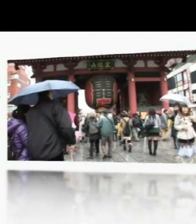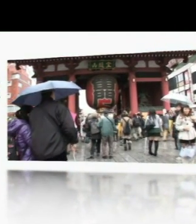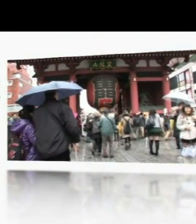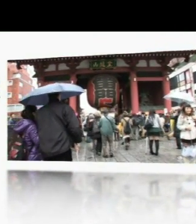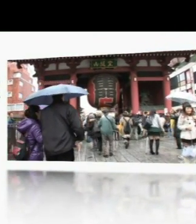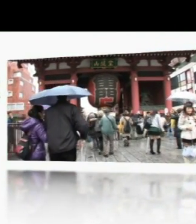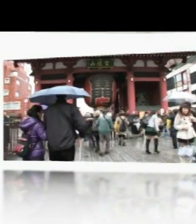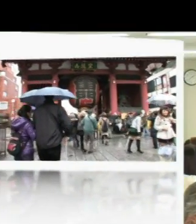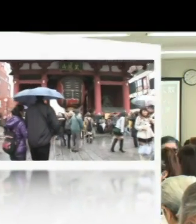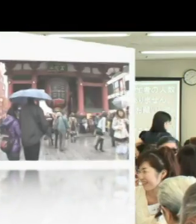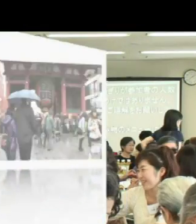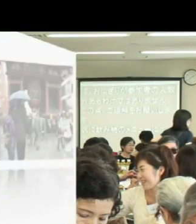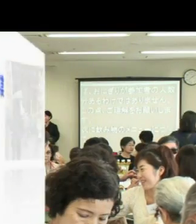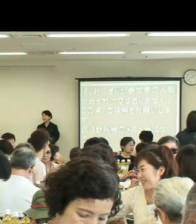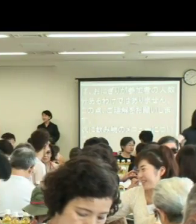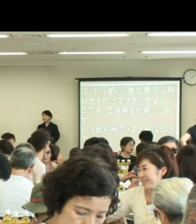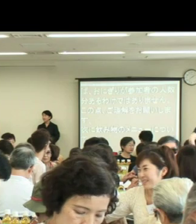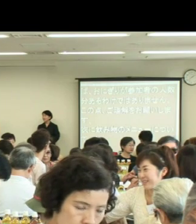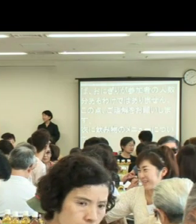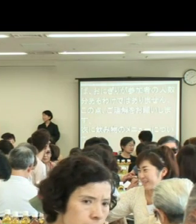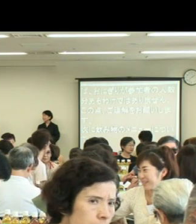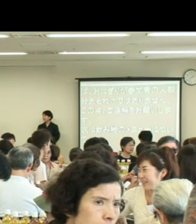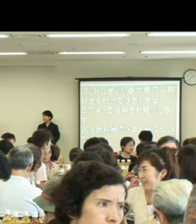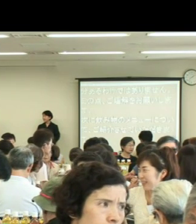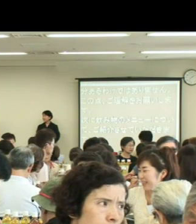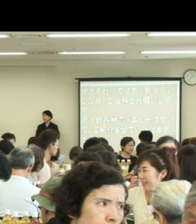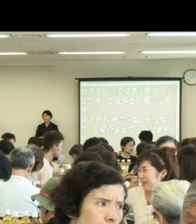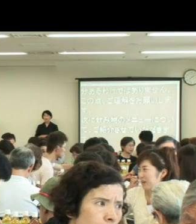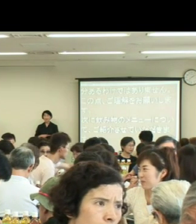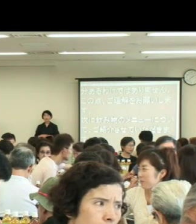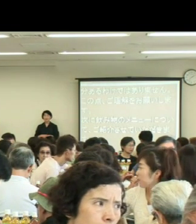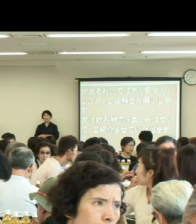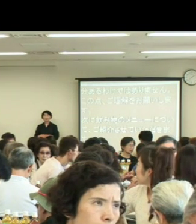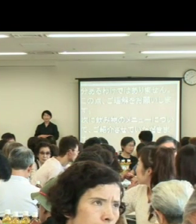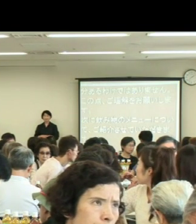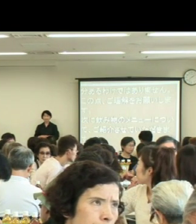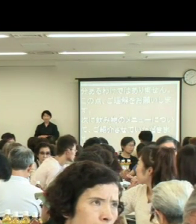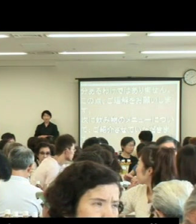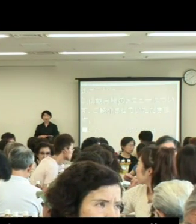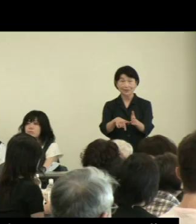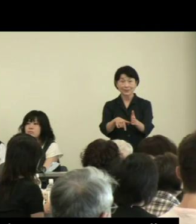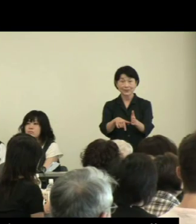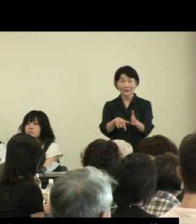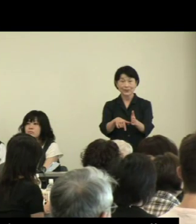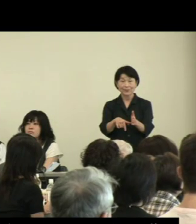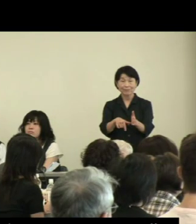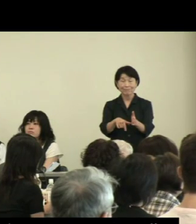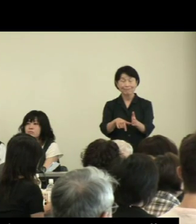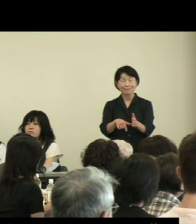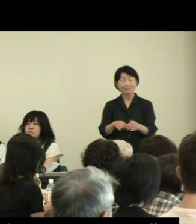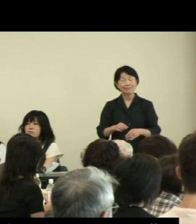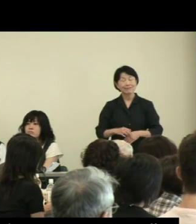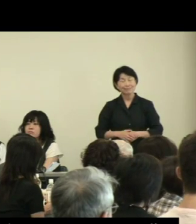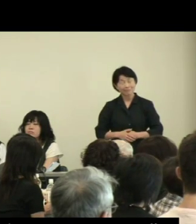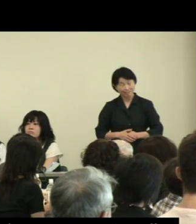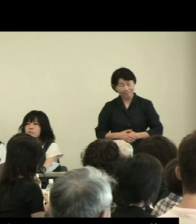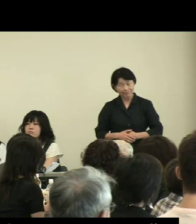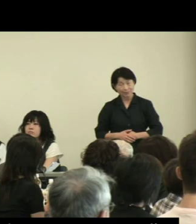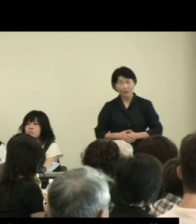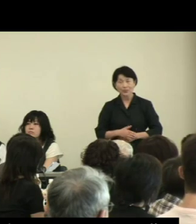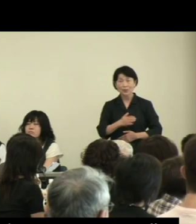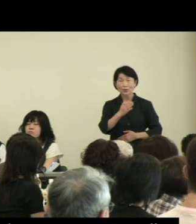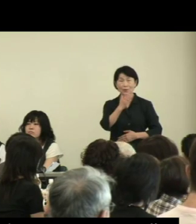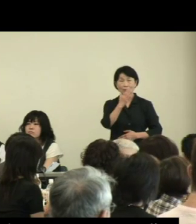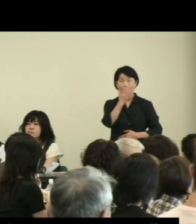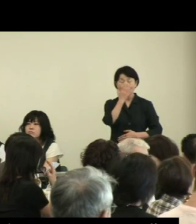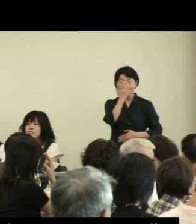交流会は 都内各所で開かれており、季節